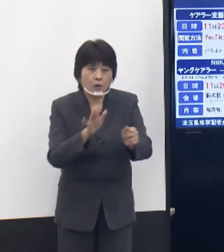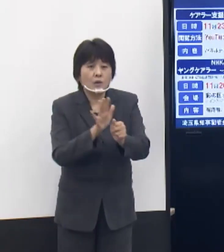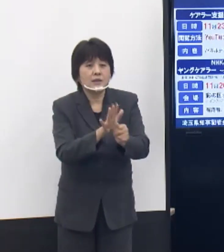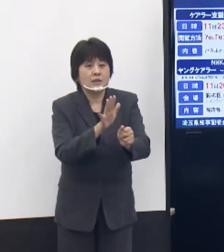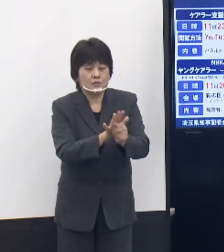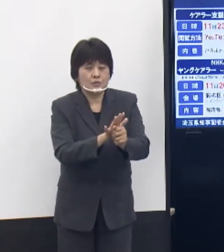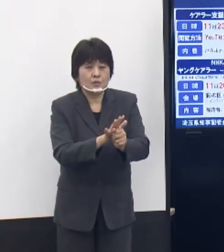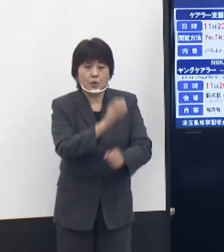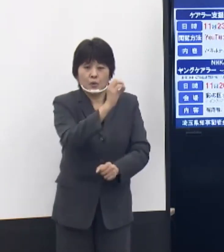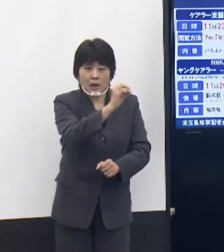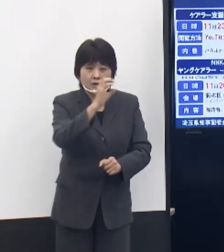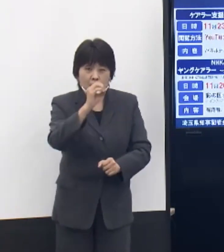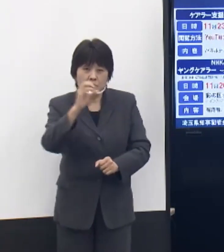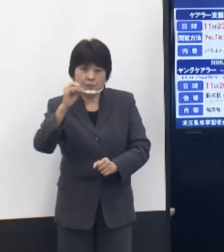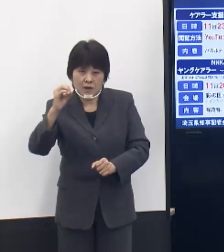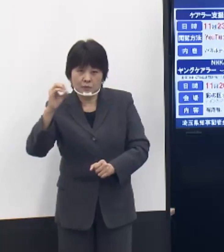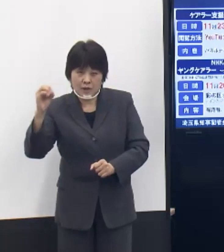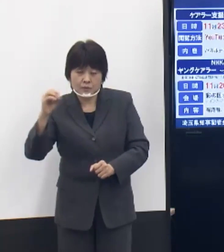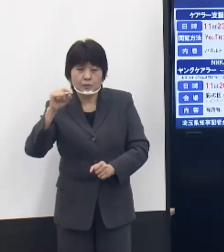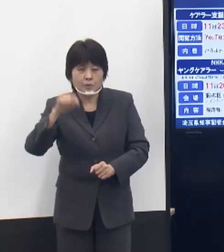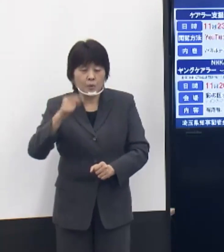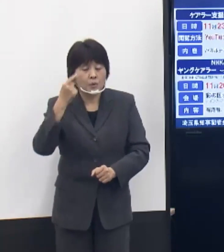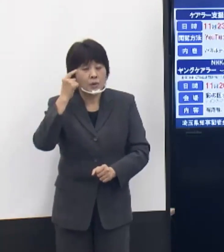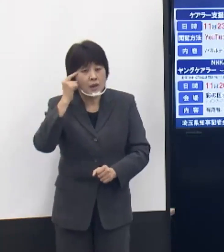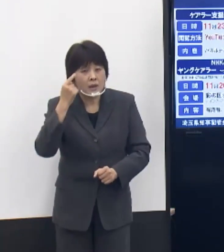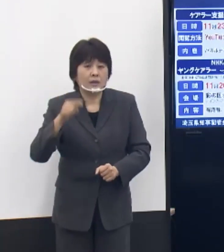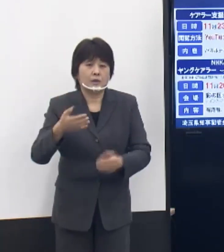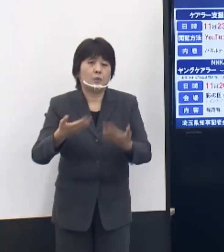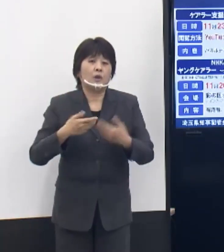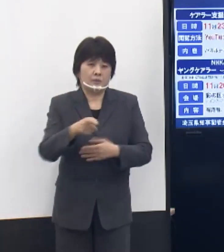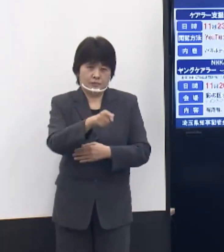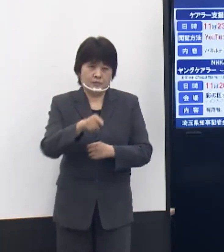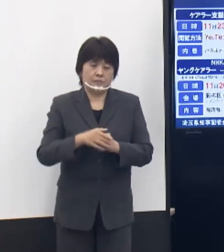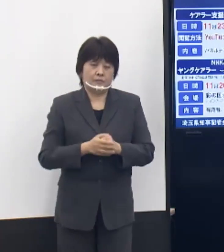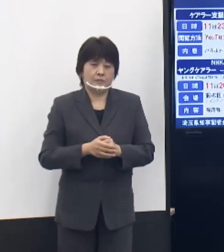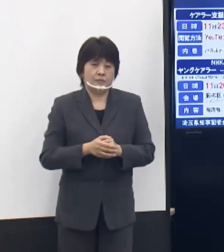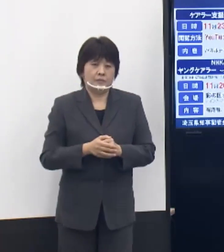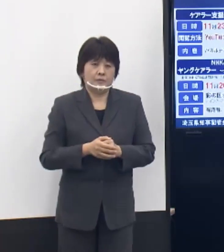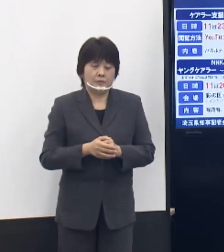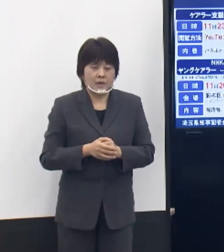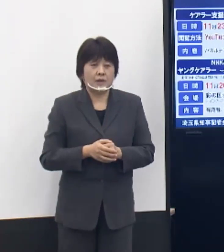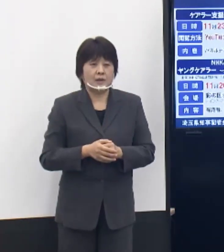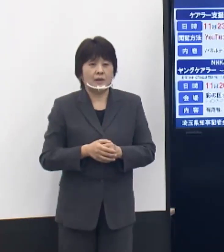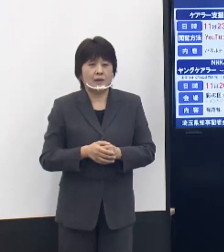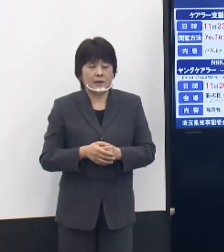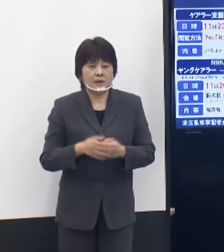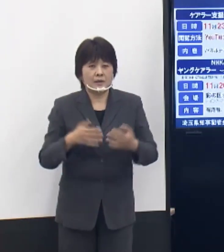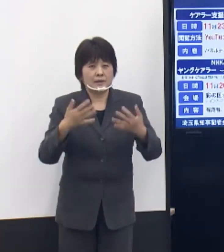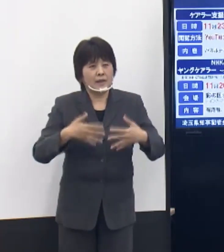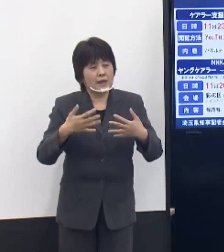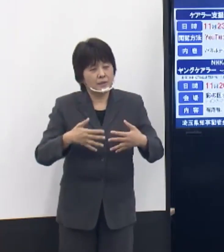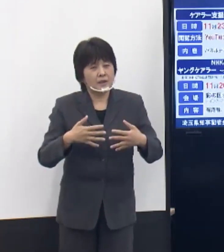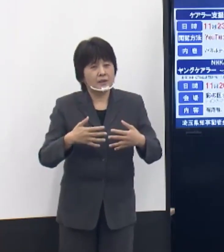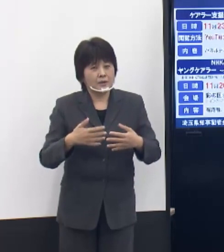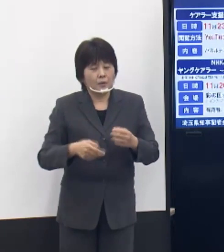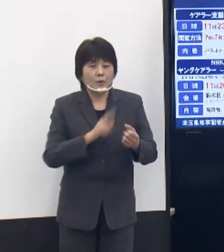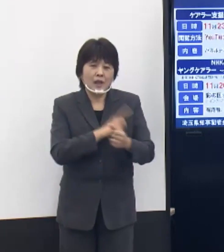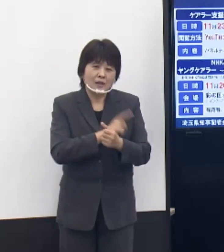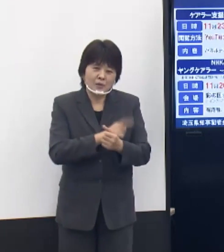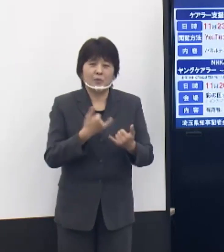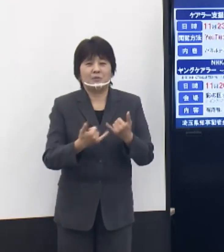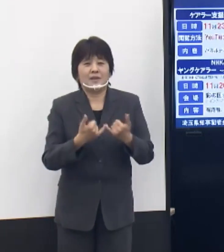この〇〇〇〇のところを考えていただくという焦点のような仕組みになっております。例